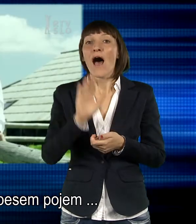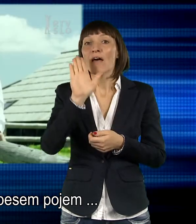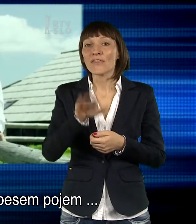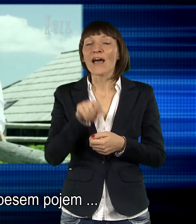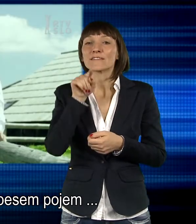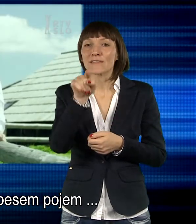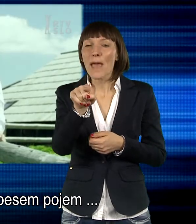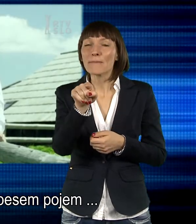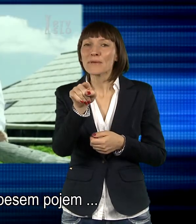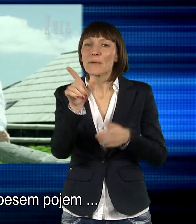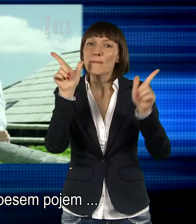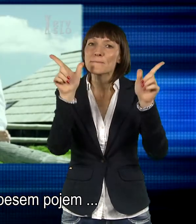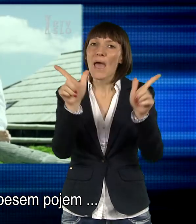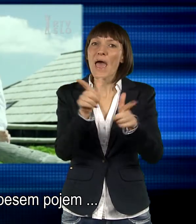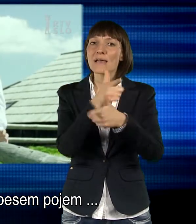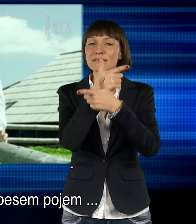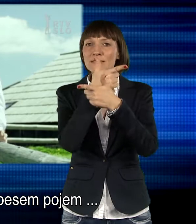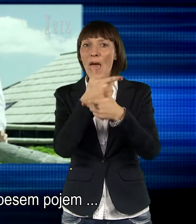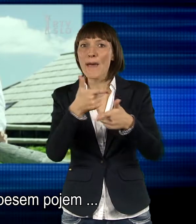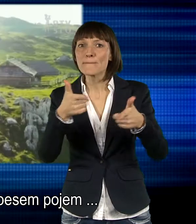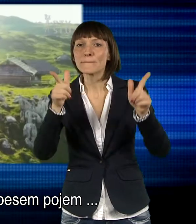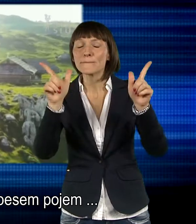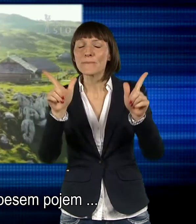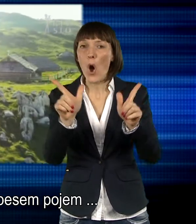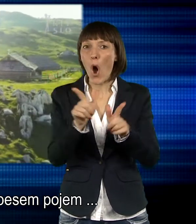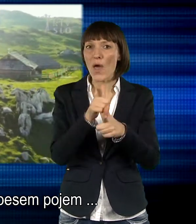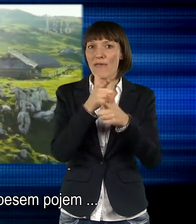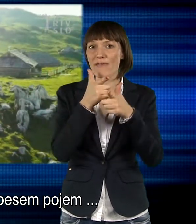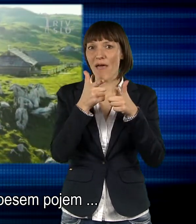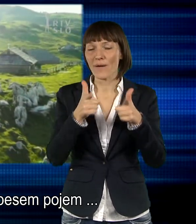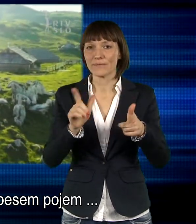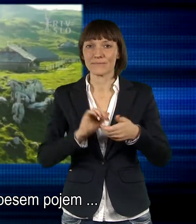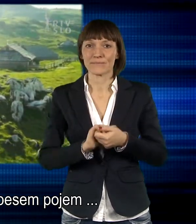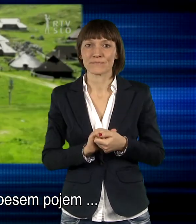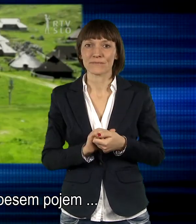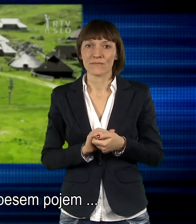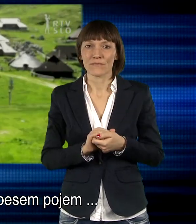naj tebi pesem poje.